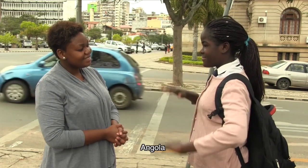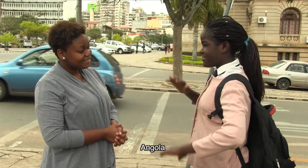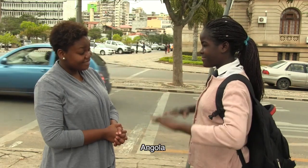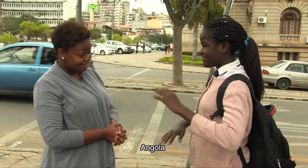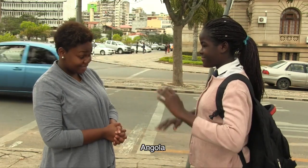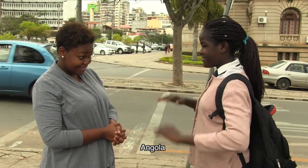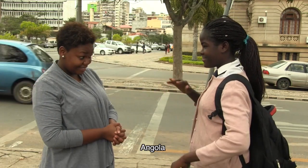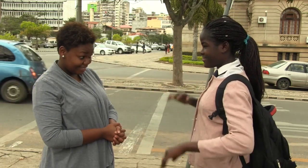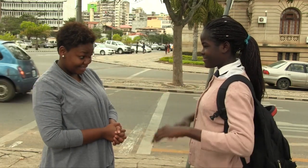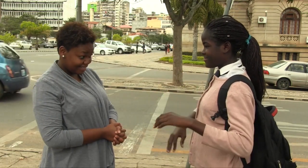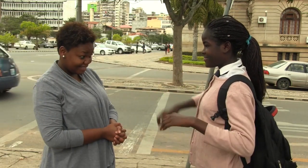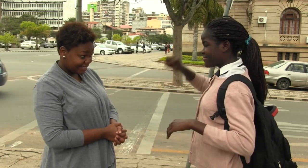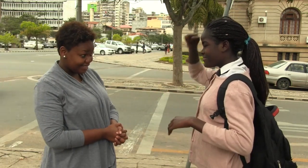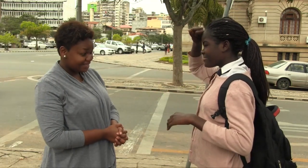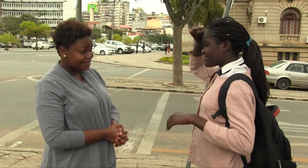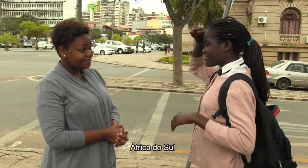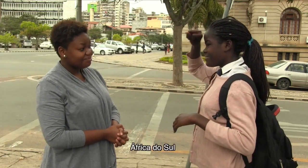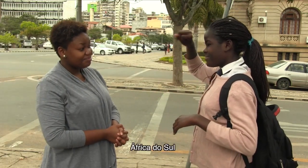Angola,